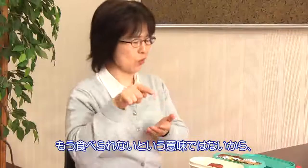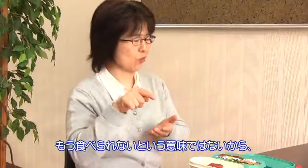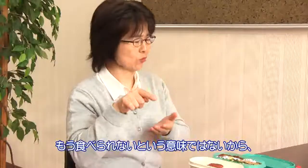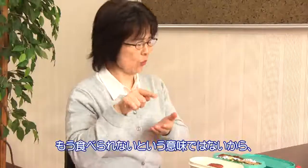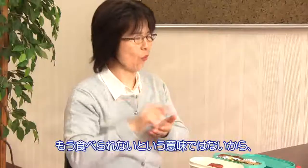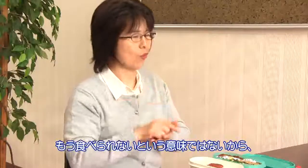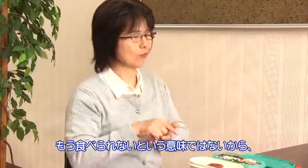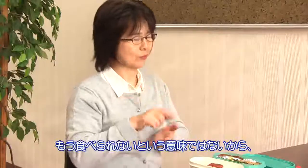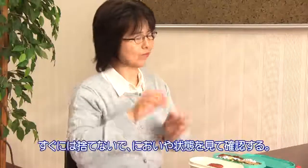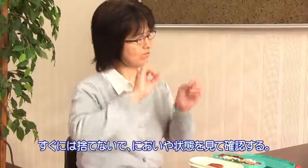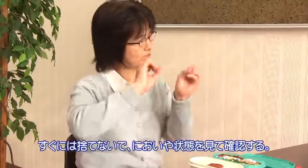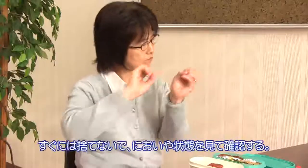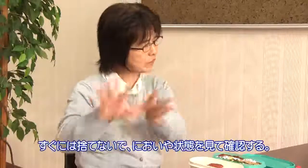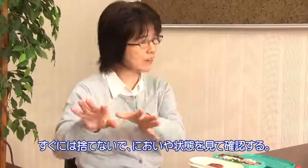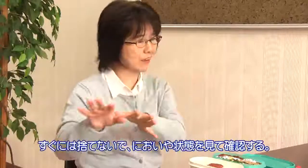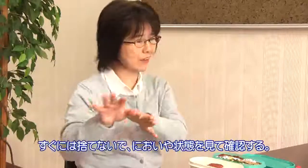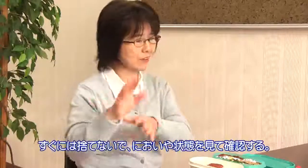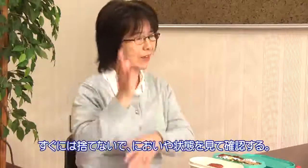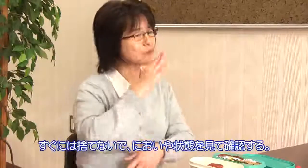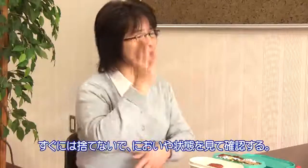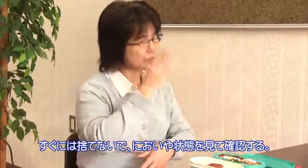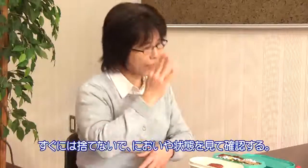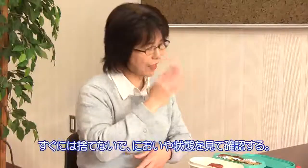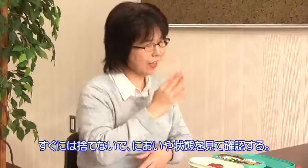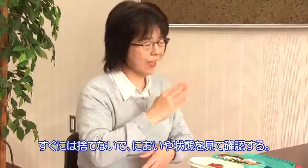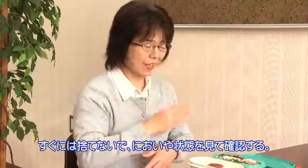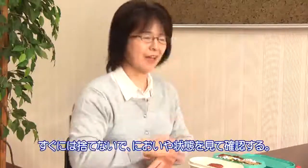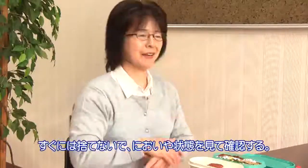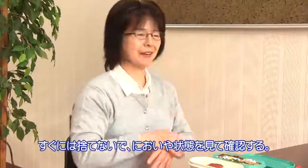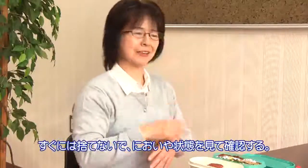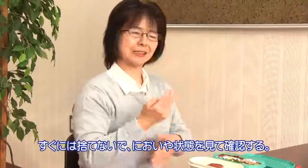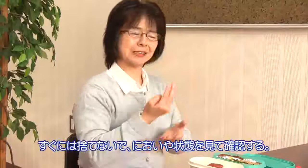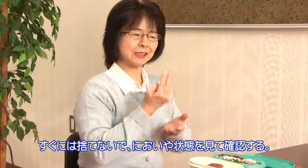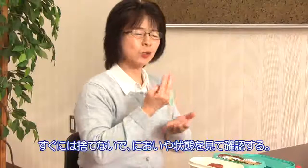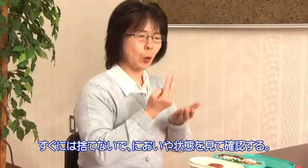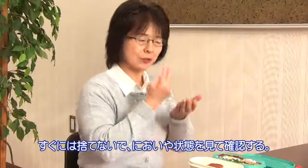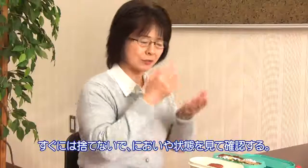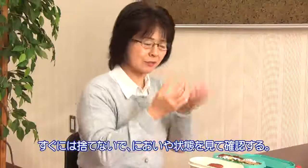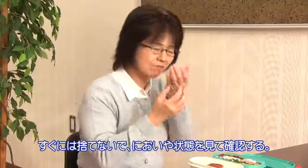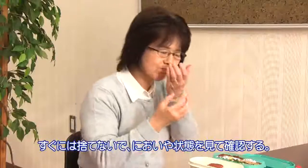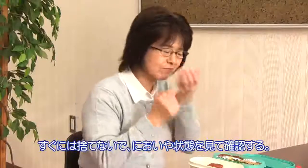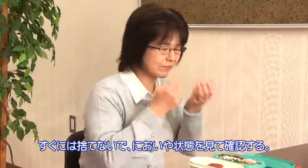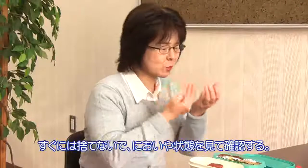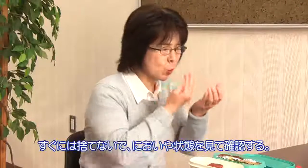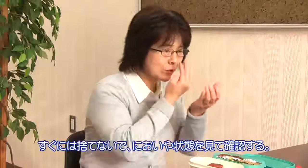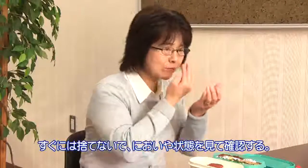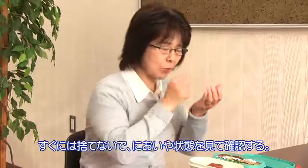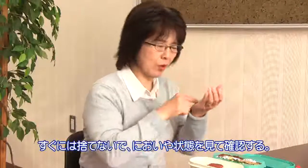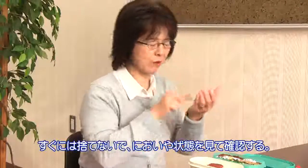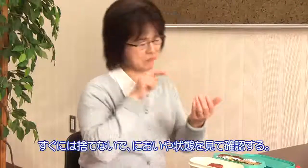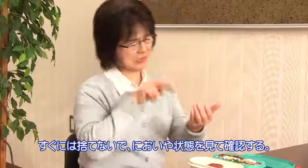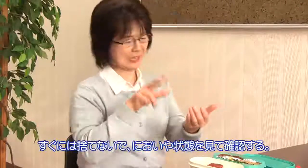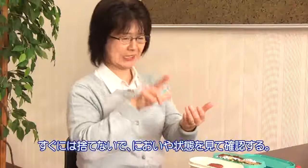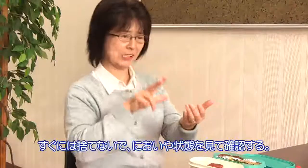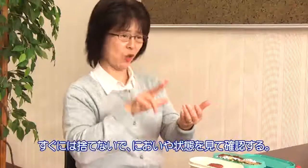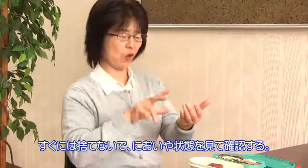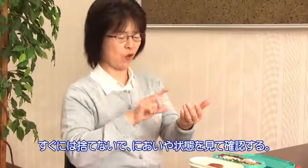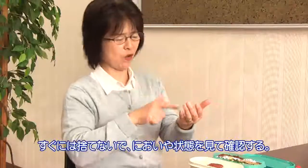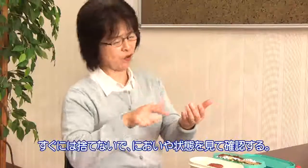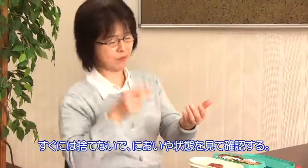ではないからすぐには捨てないでー匂いを噛むとかあとは見